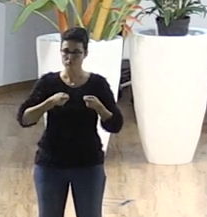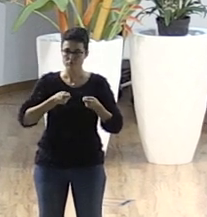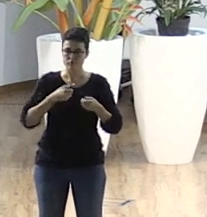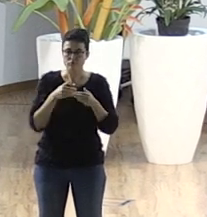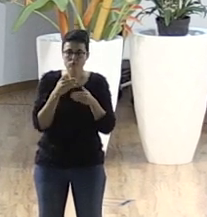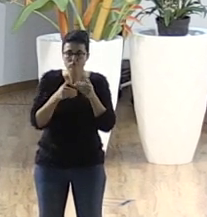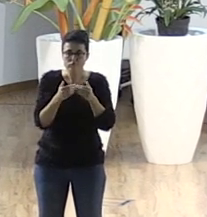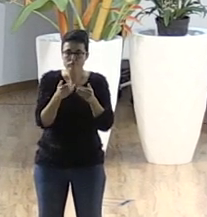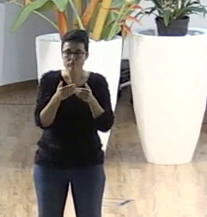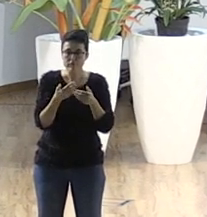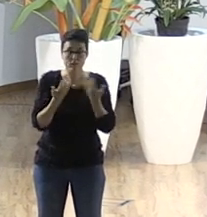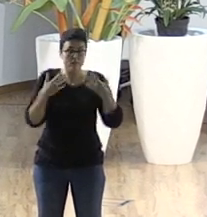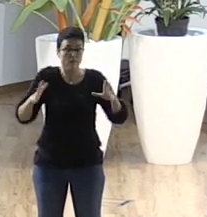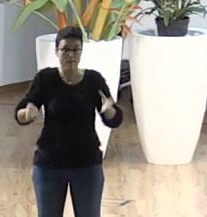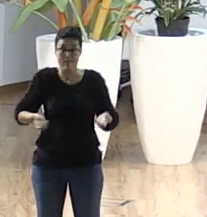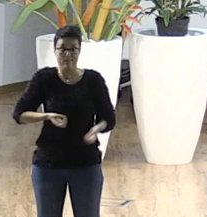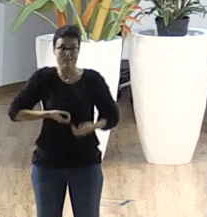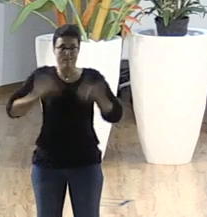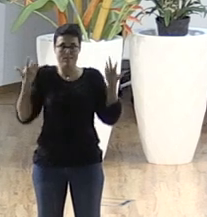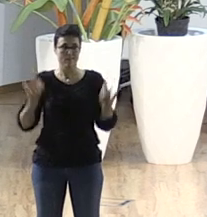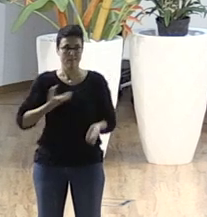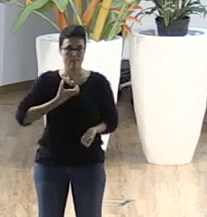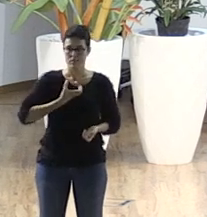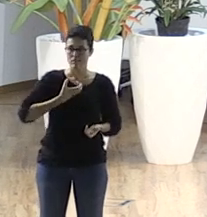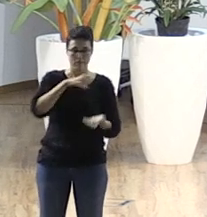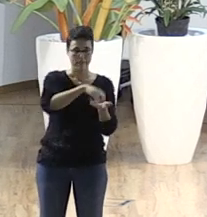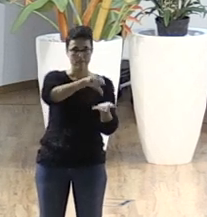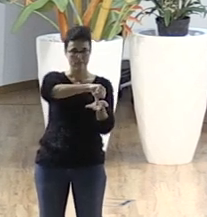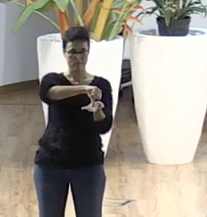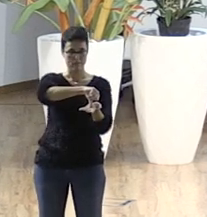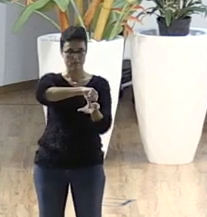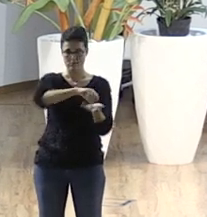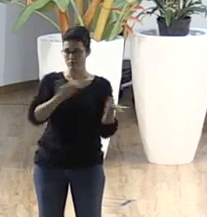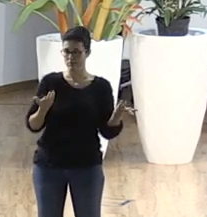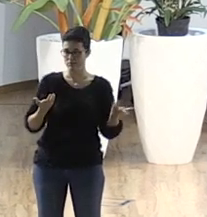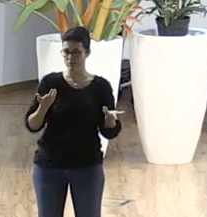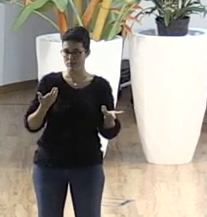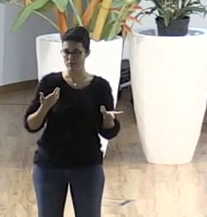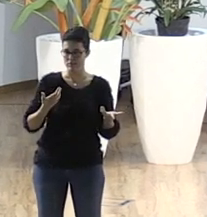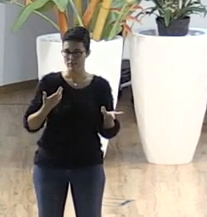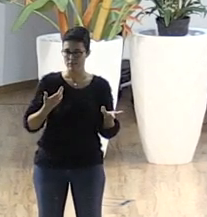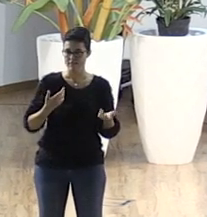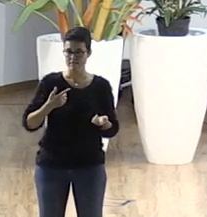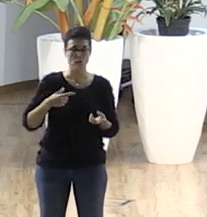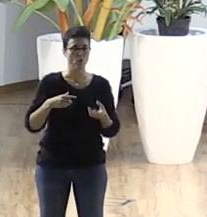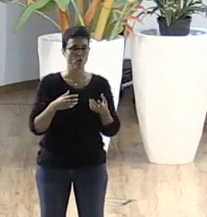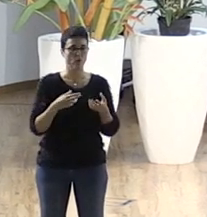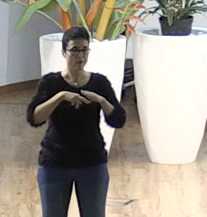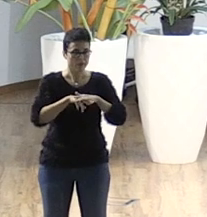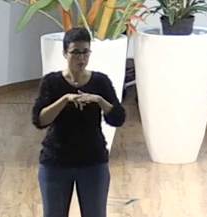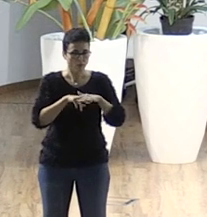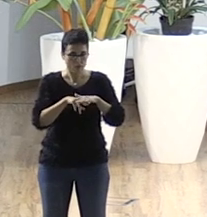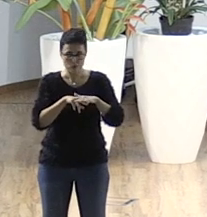el ayuntamiento creó unos centros, unos casales, como centros cívicos o casales así, y entonces puso técnicos a llevar la animación